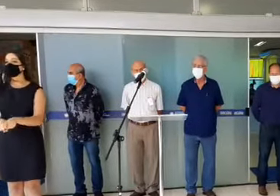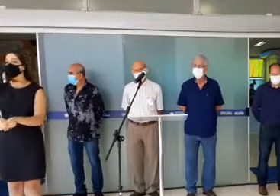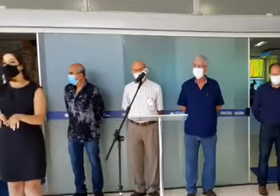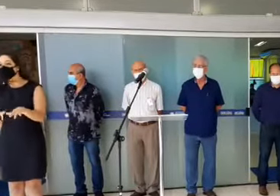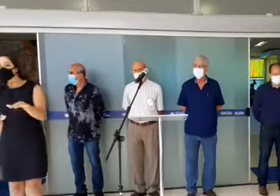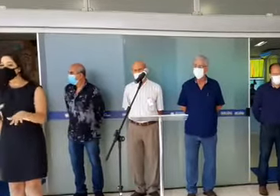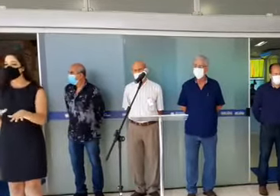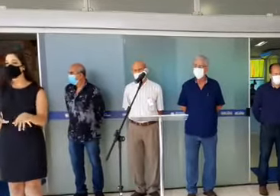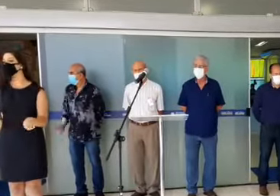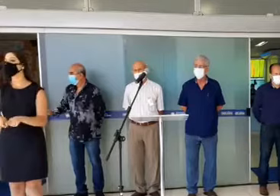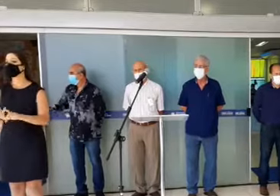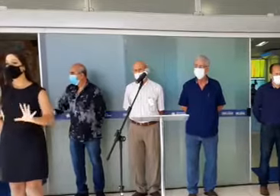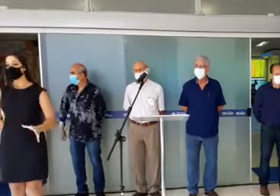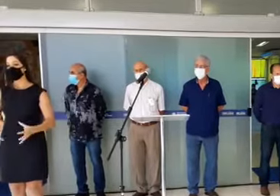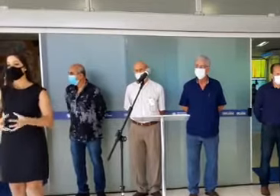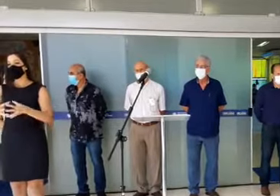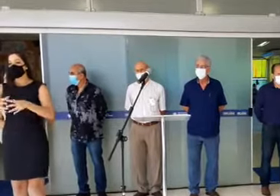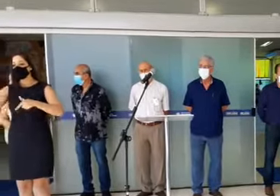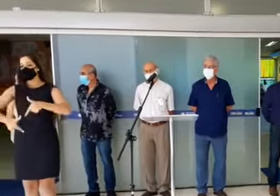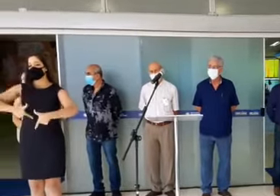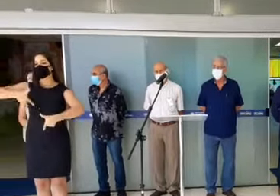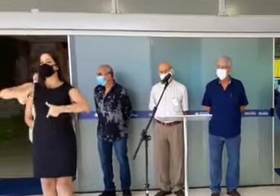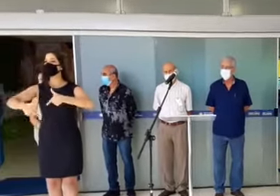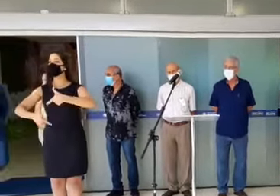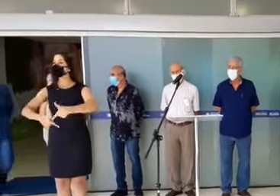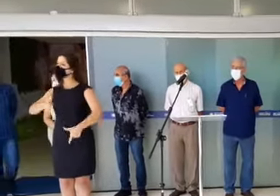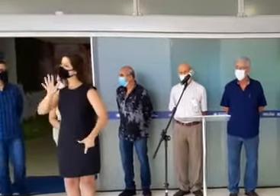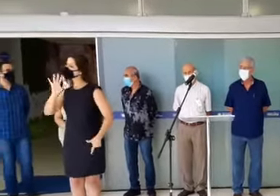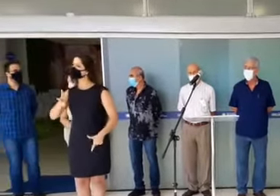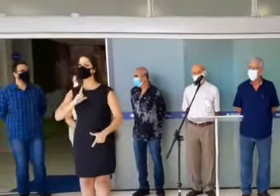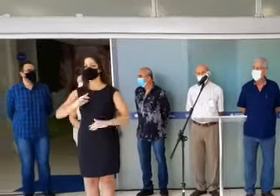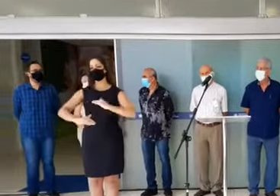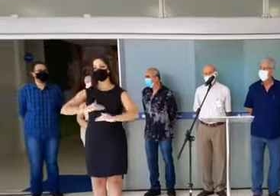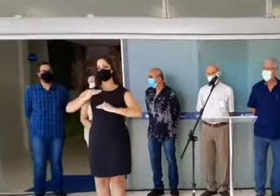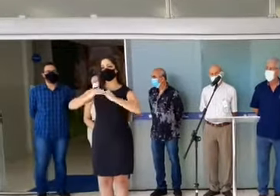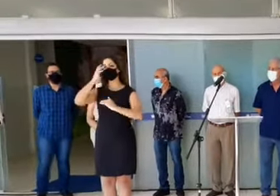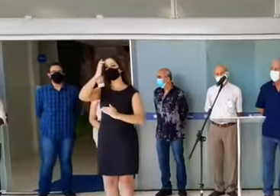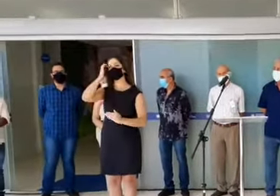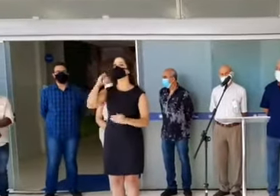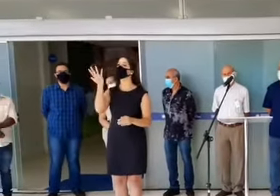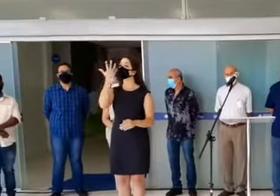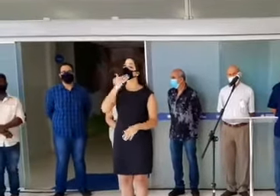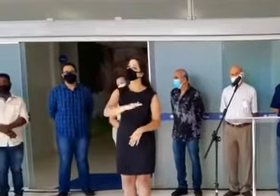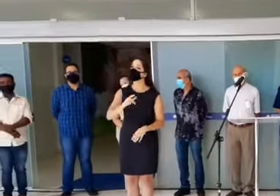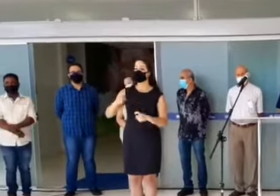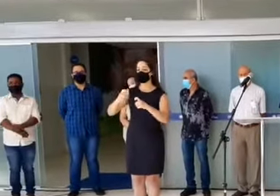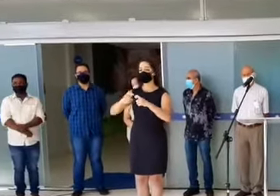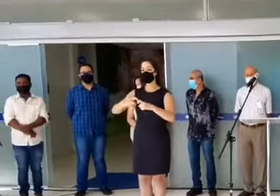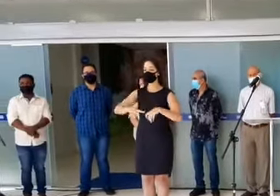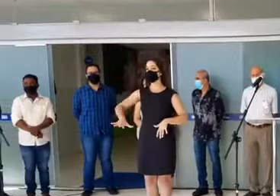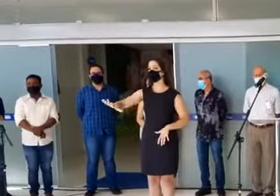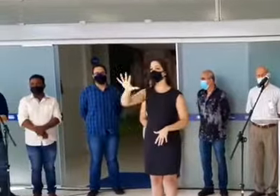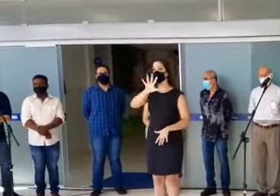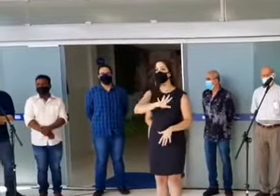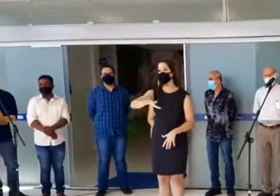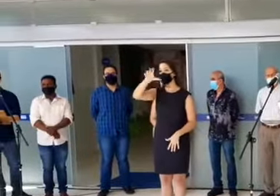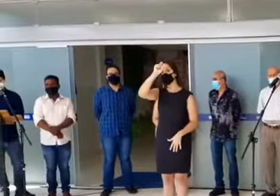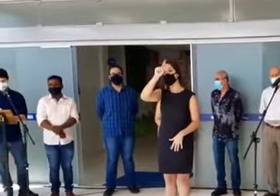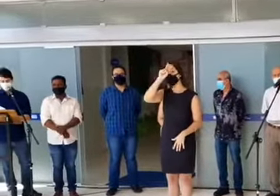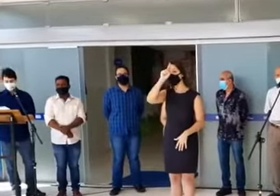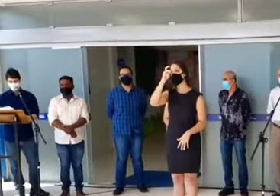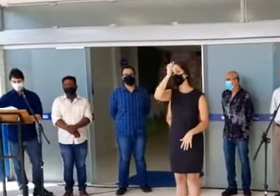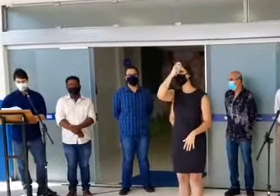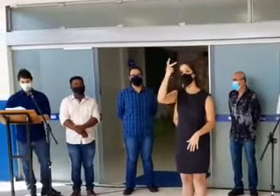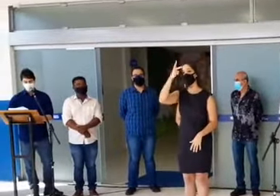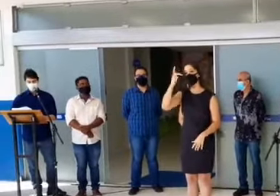vem para somar a outros tantos trabalhos que já são desenvolvidos, como pediatras em toda a rede, ações de acompanhamento